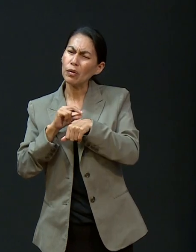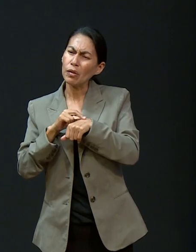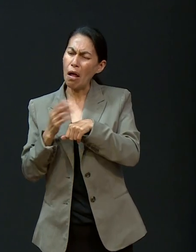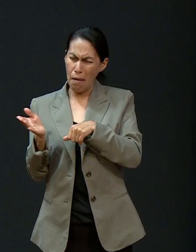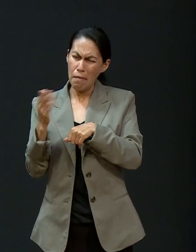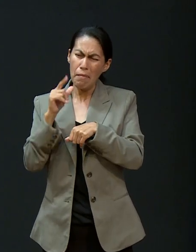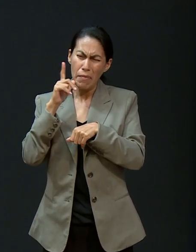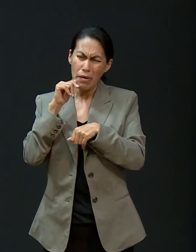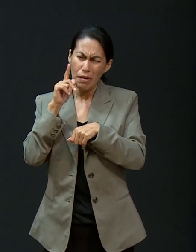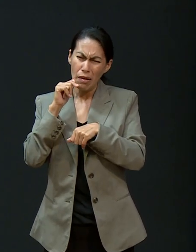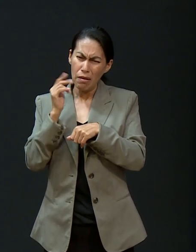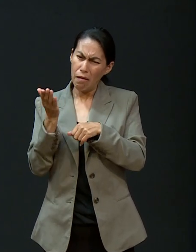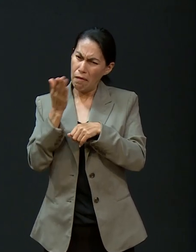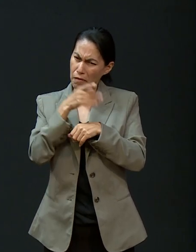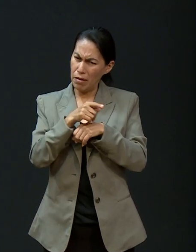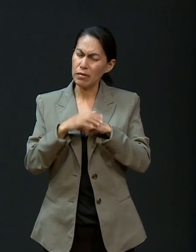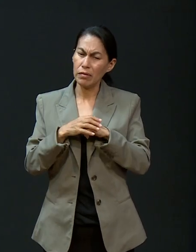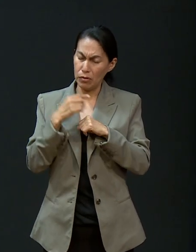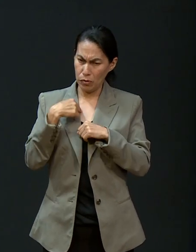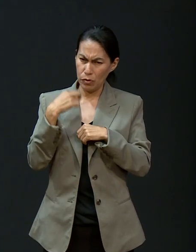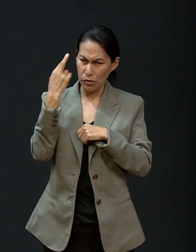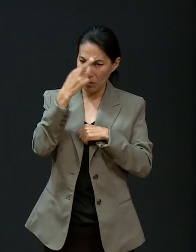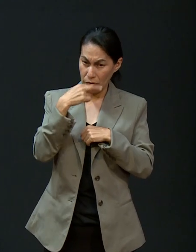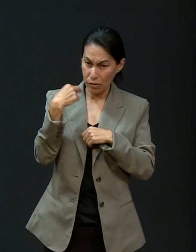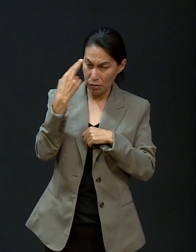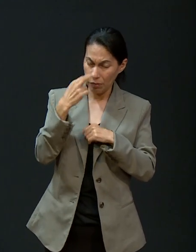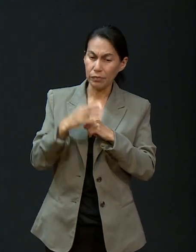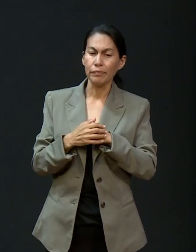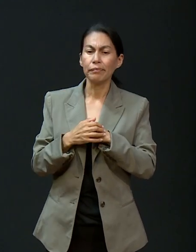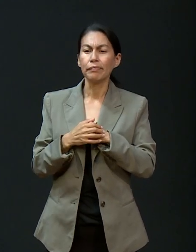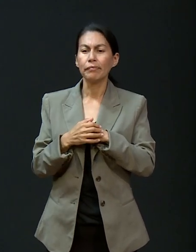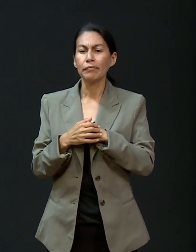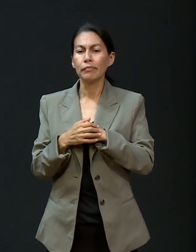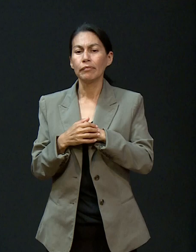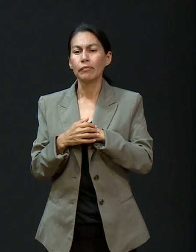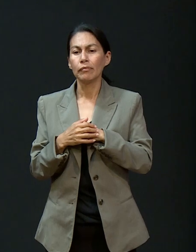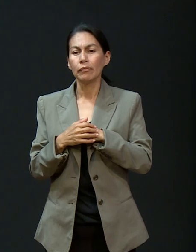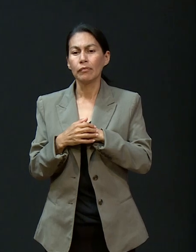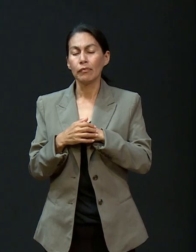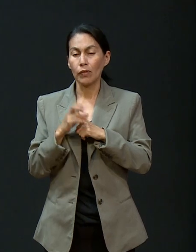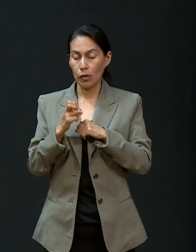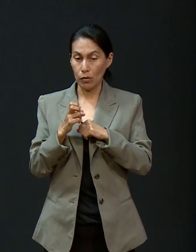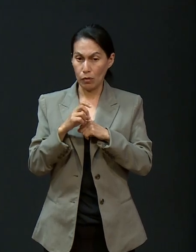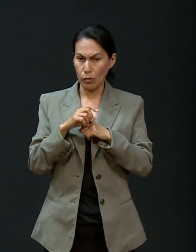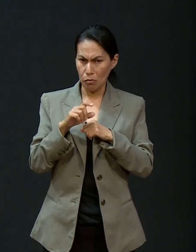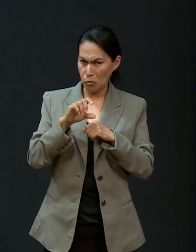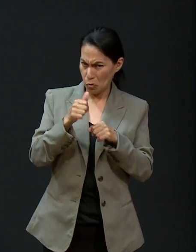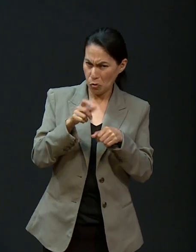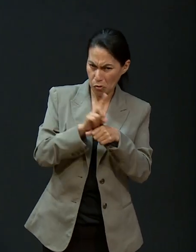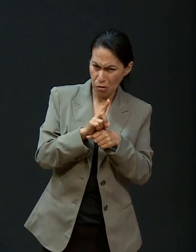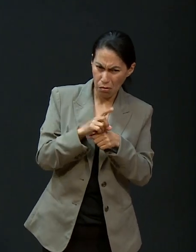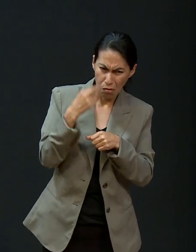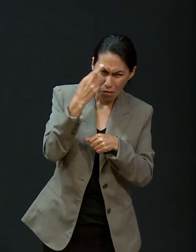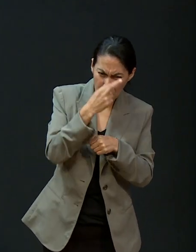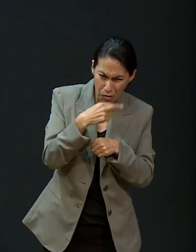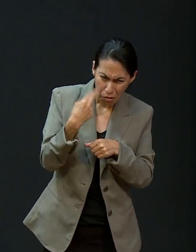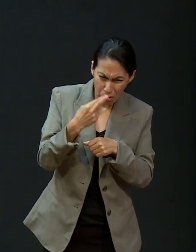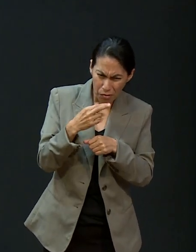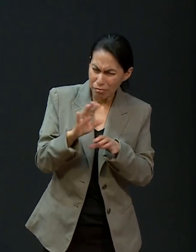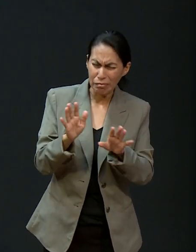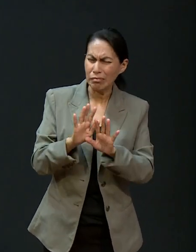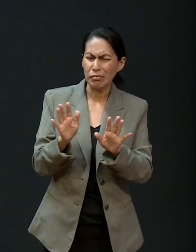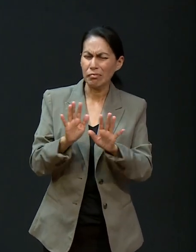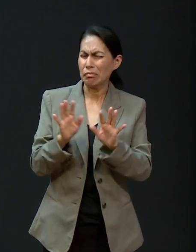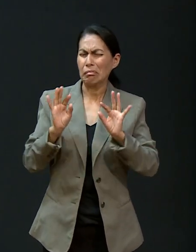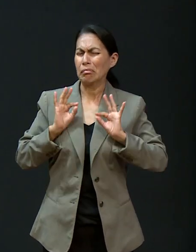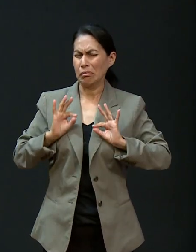me dijo, bueno, pasa en mi consultorio mañana, que voy a revisar a él. Y revisó la herida y